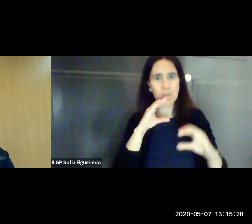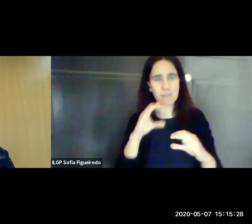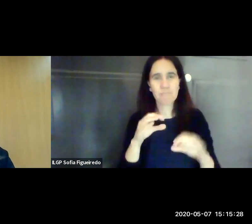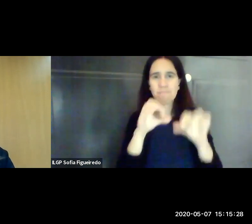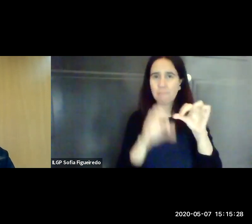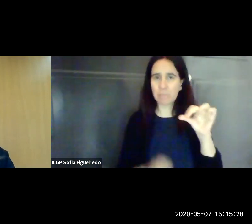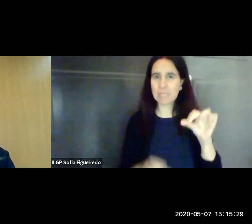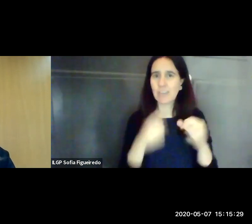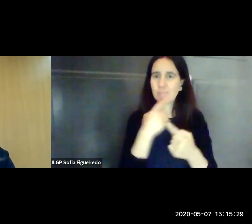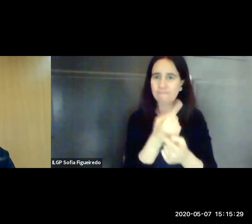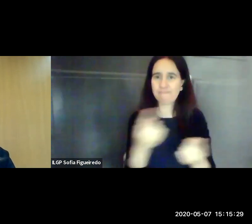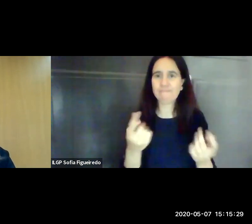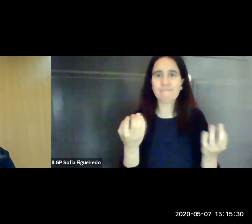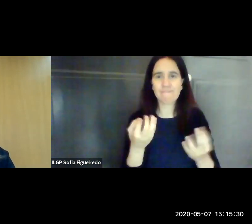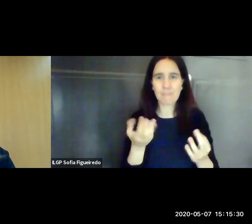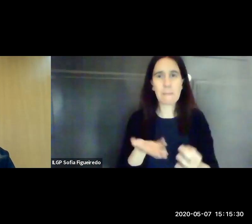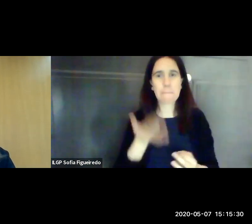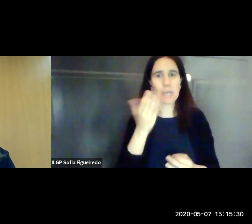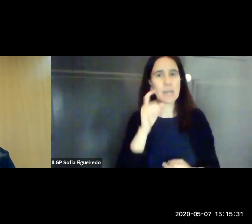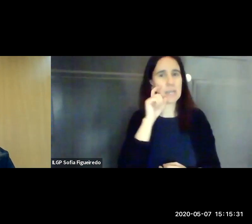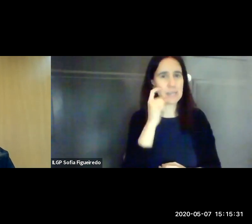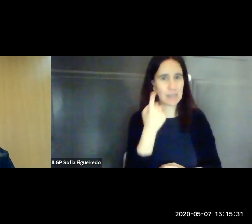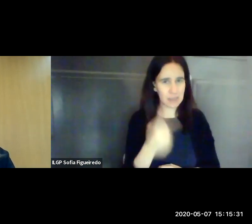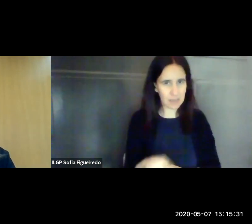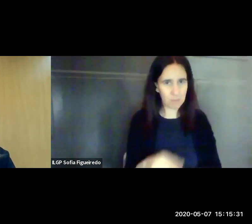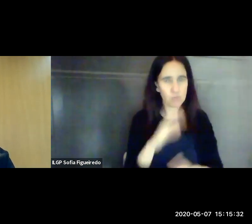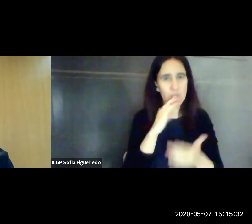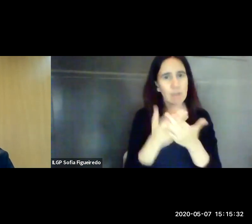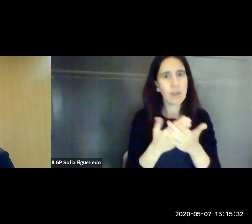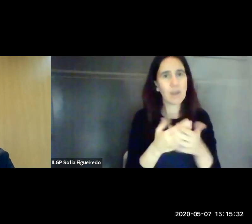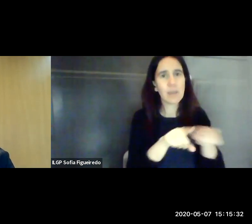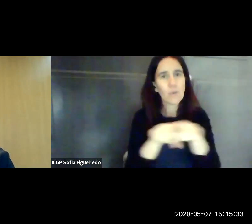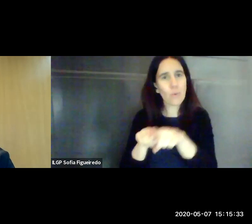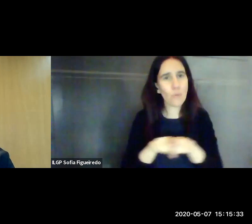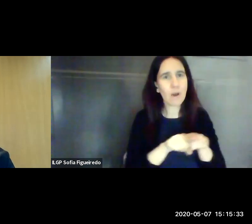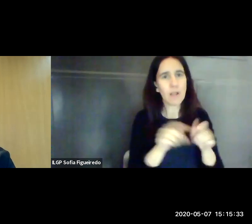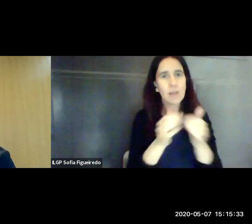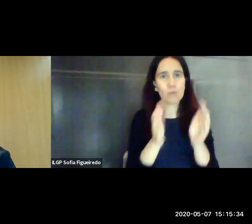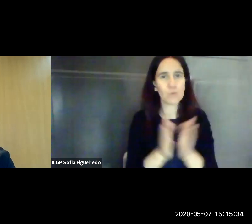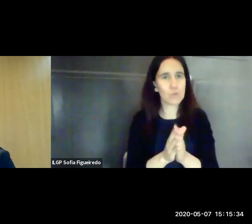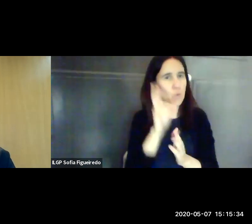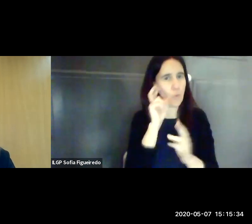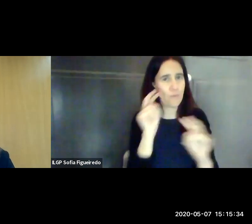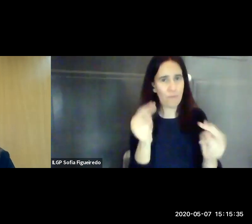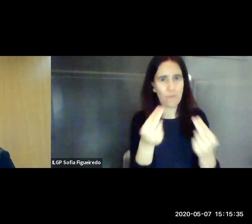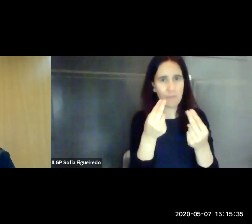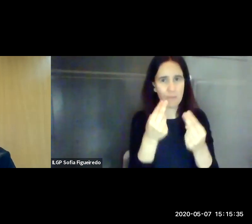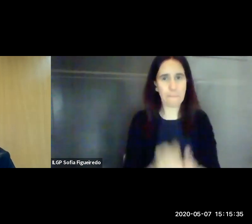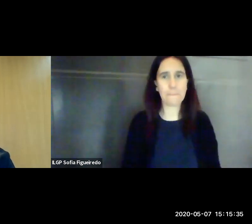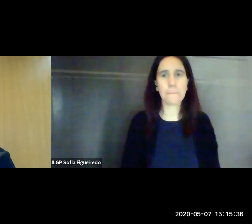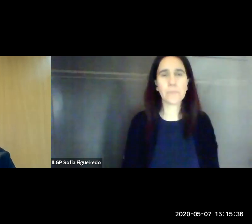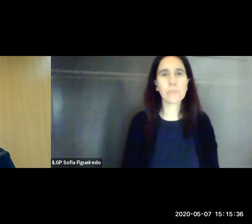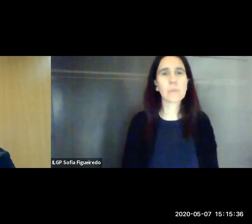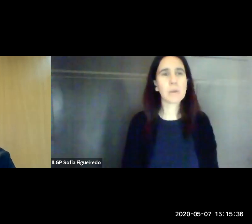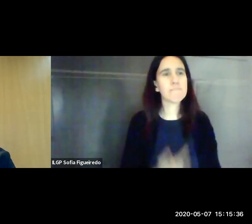estamos a transmitir, mais garantias temos que ela chegue de igual modo a todos os que nos estão a ouvir. A garantia da escuta ativa